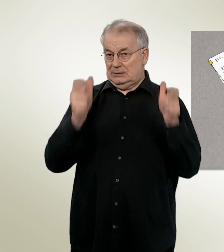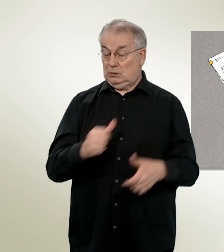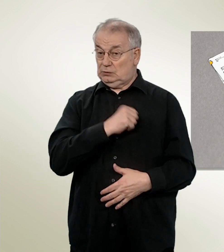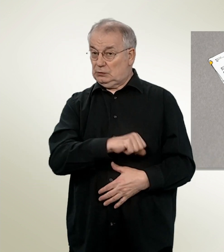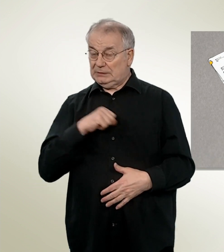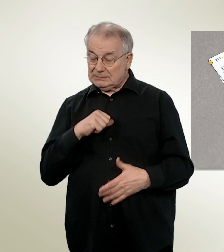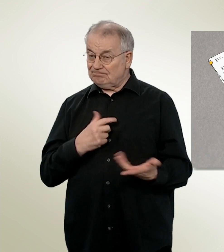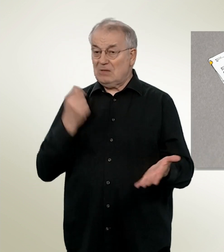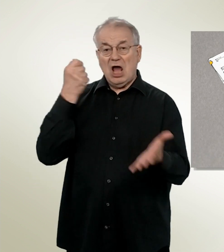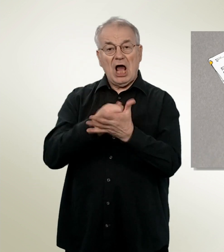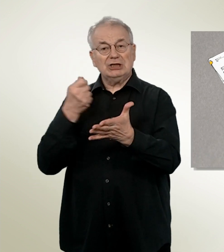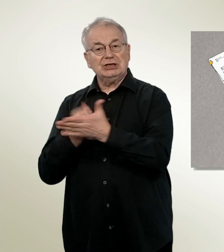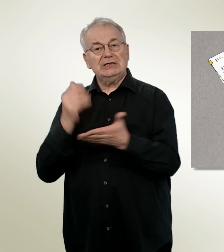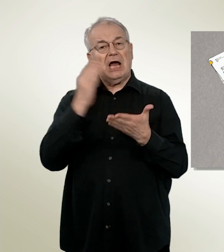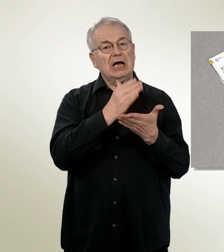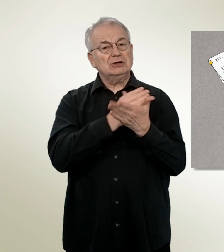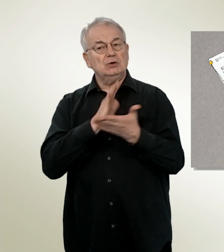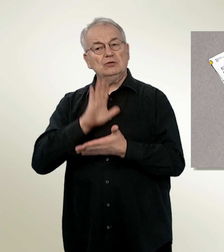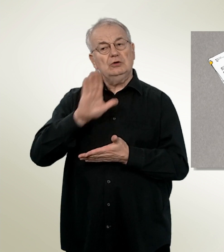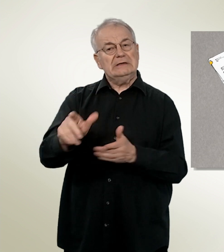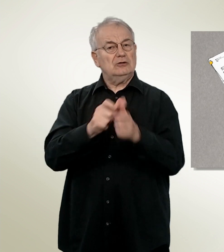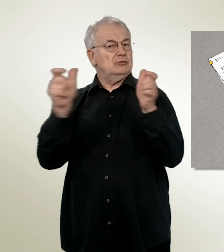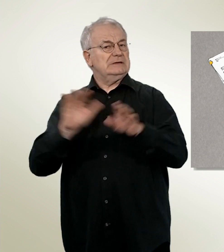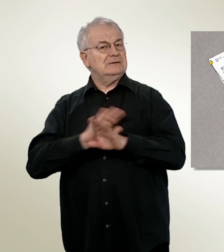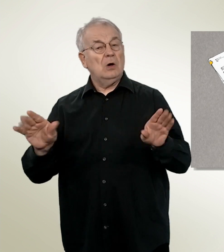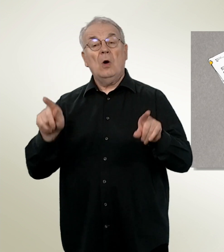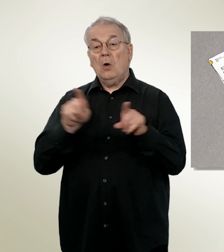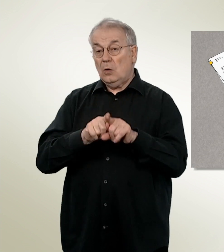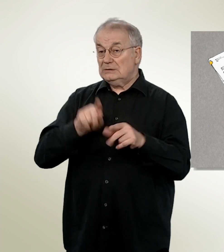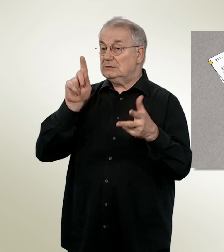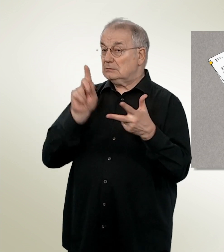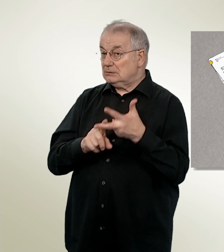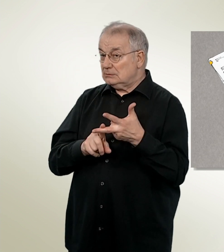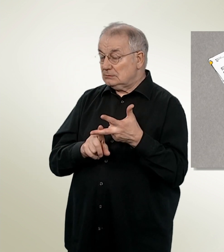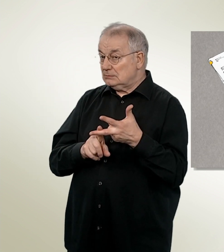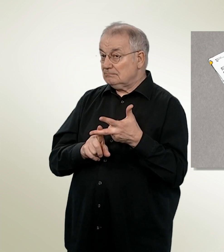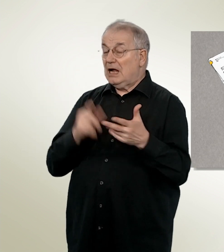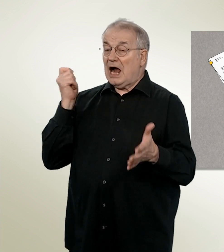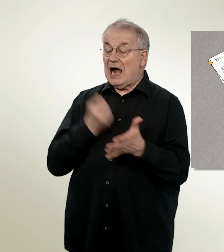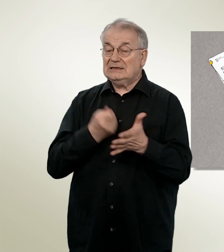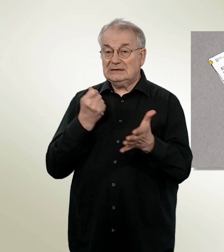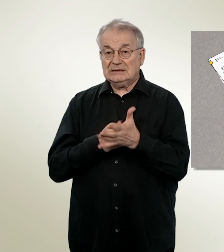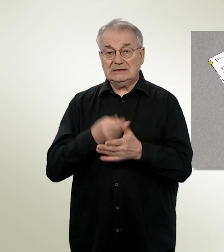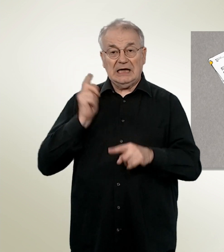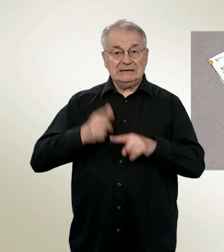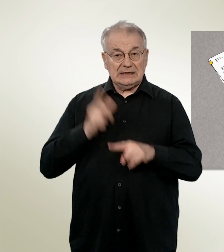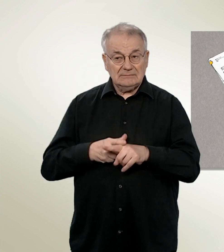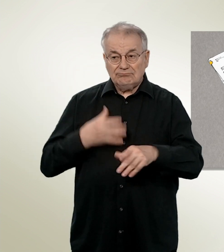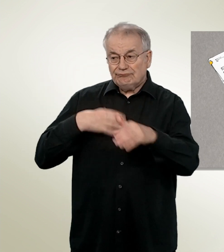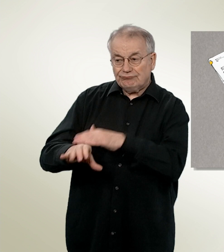pourront plus acheter d'actions de ces entreprises. Et troisièmement, il sera interdit d'investir dans des fonds qui contiennent de